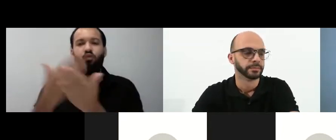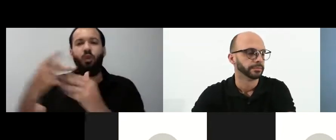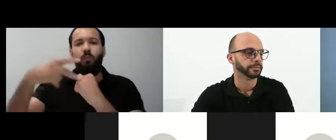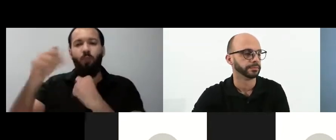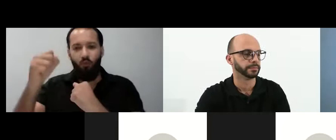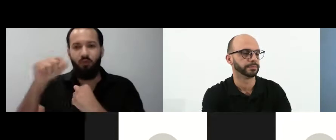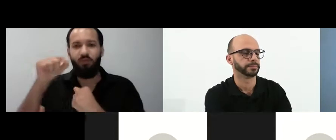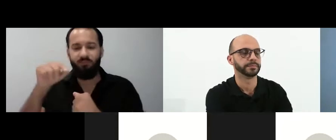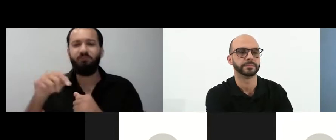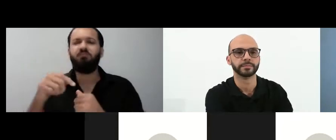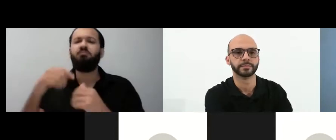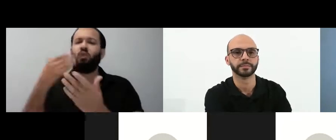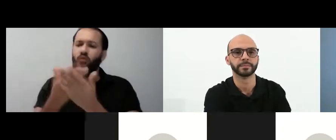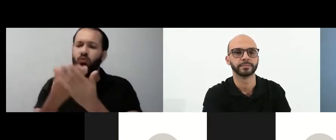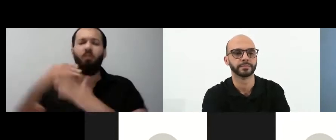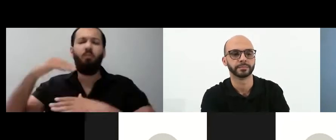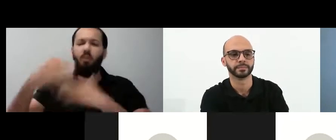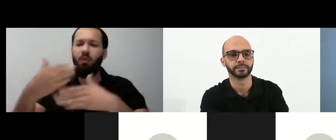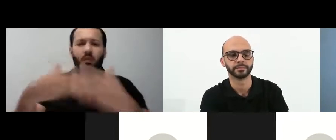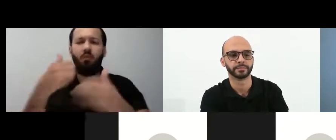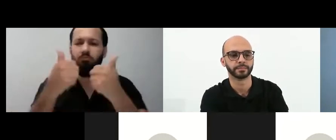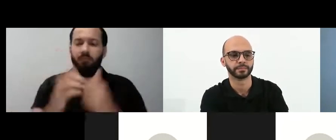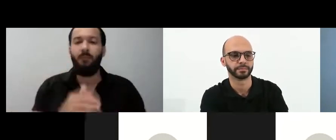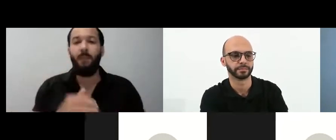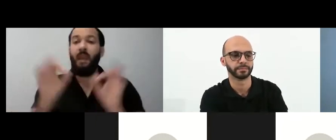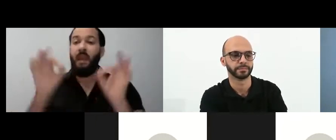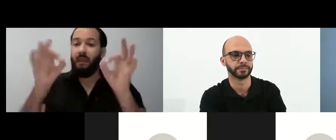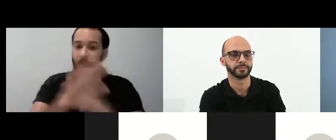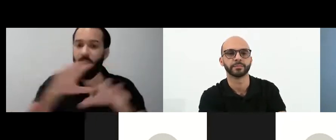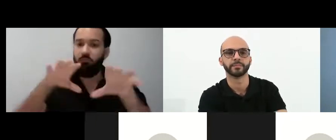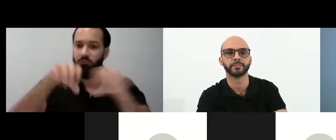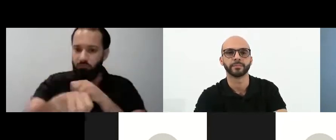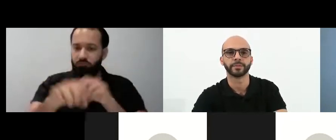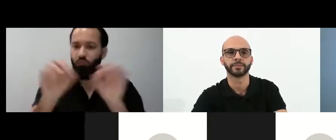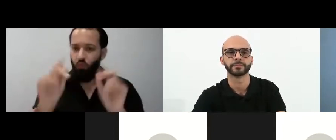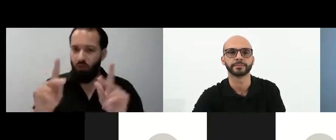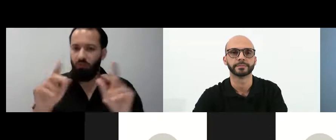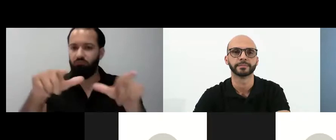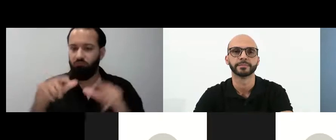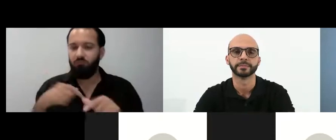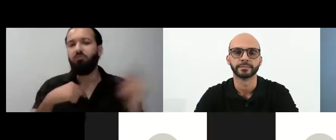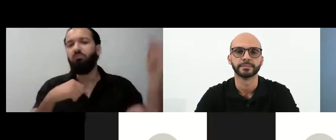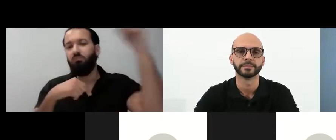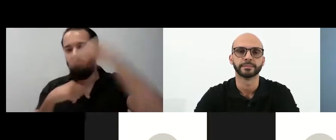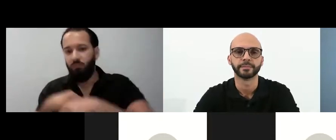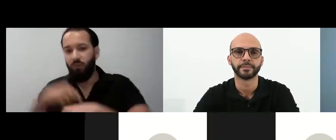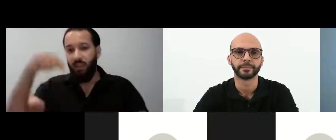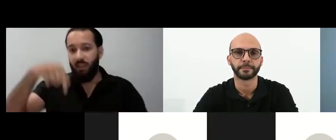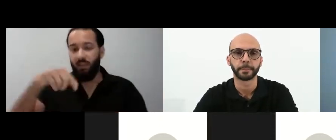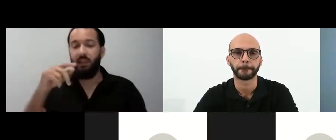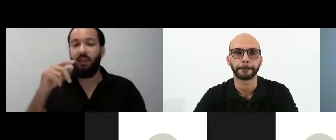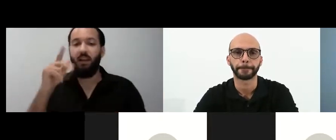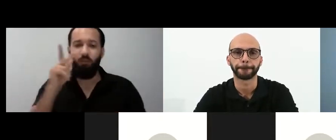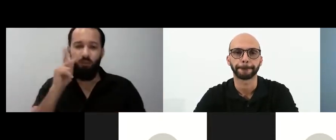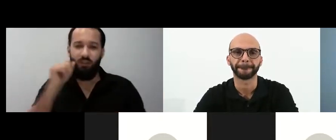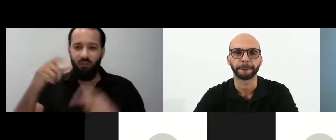Mais ou menos em 2007, eu iniciei a minha pós. 2017 iniciei minha pós. E quando eu